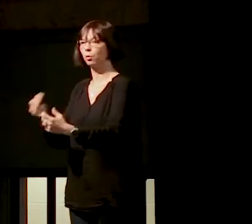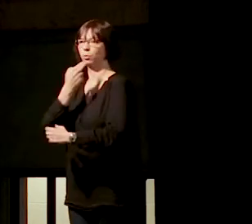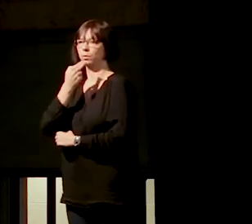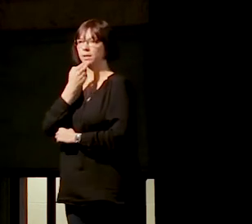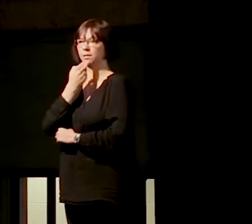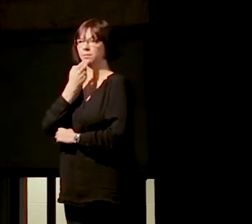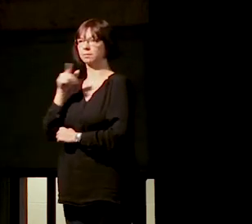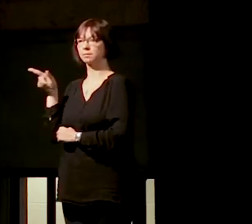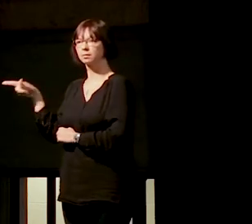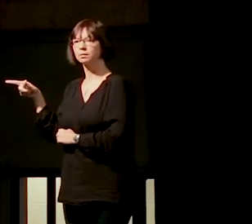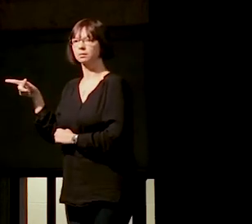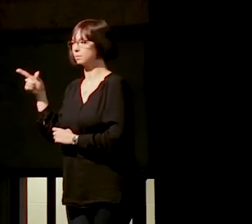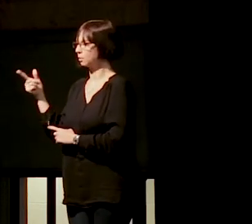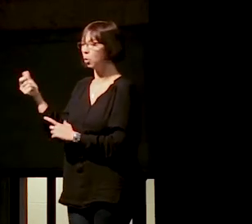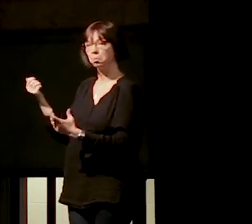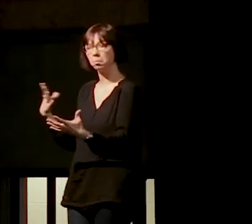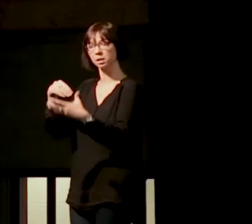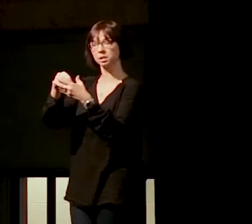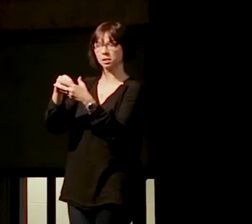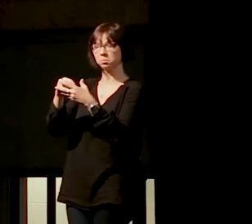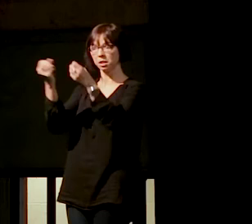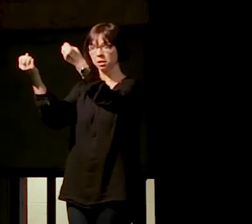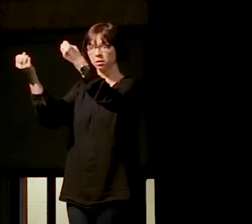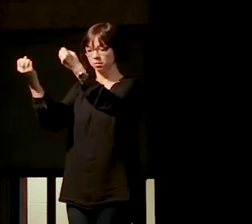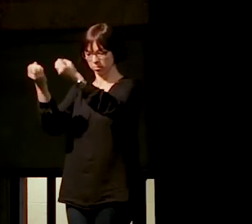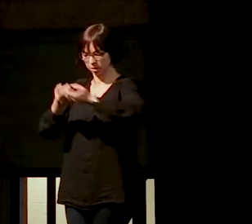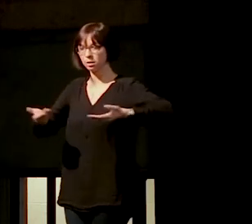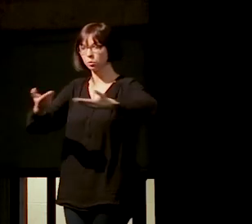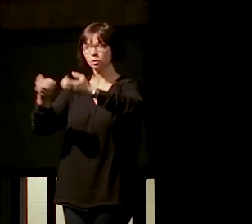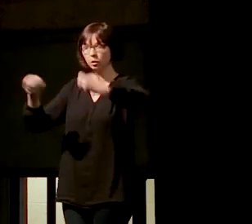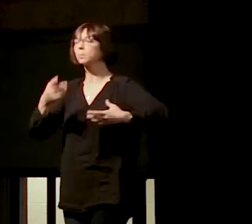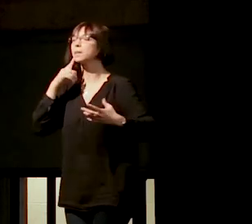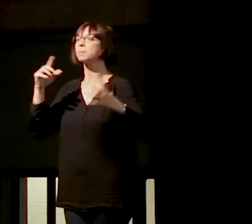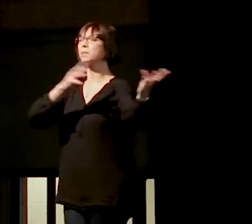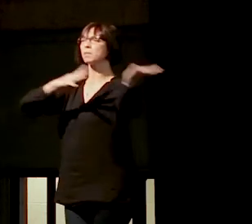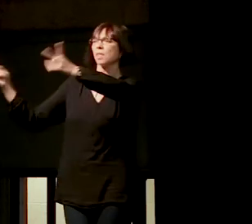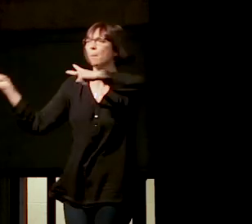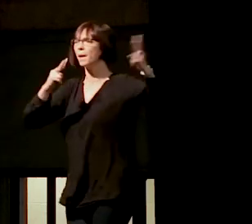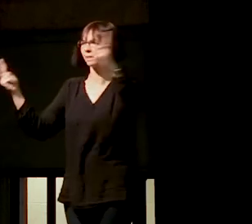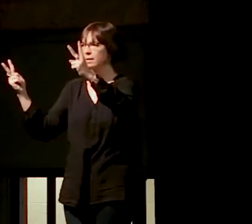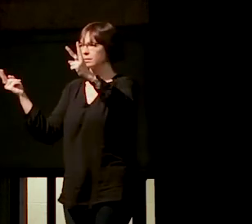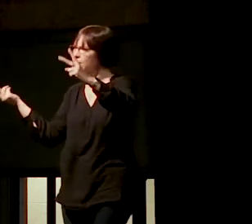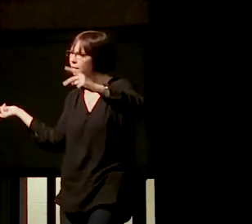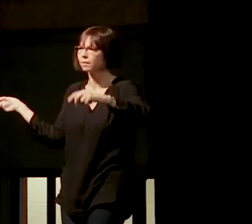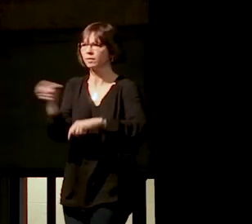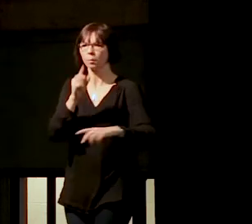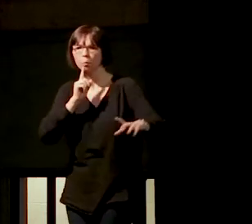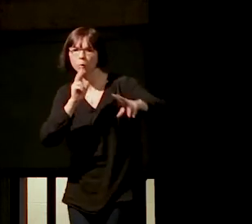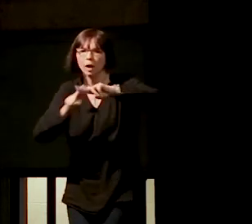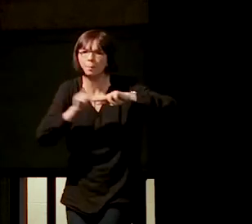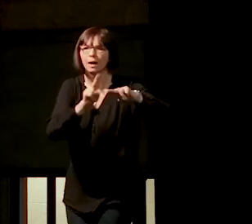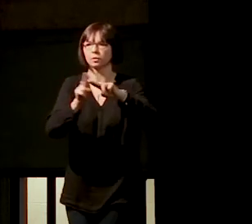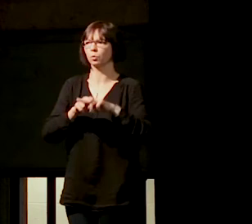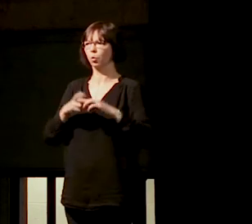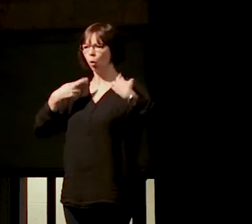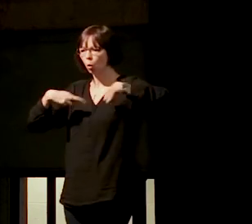nous accompagner dans des circonstances exceptionnelles, remettre le patrimoine en état après une tempête, dégager les voies, visiter nos anciens